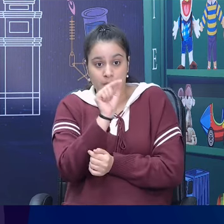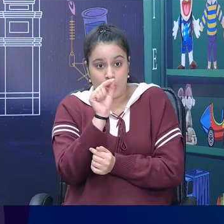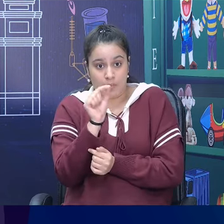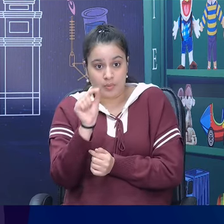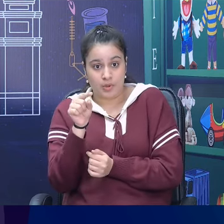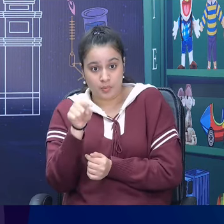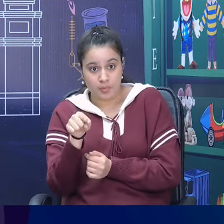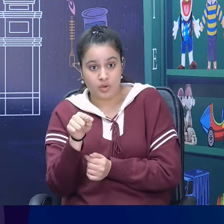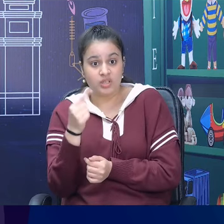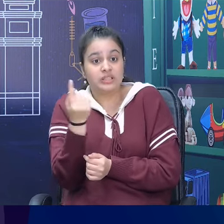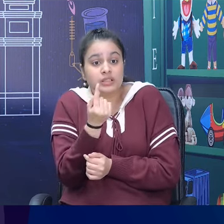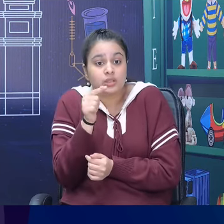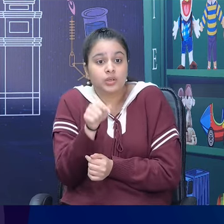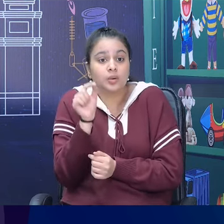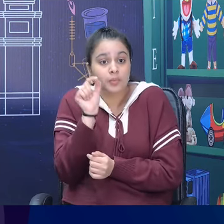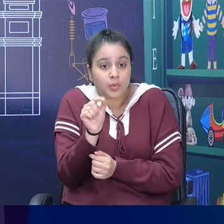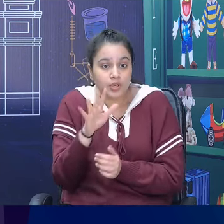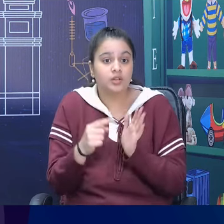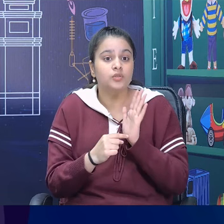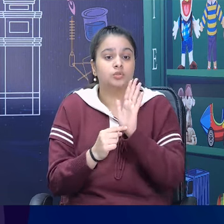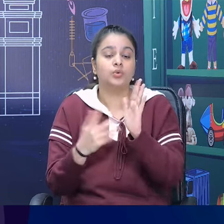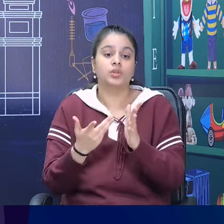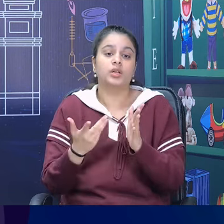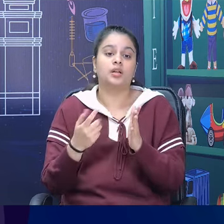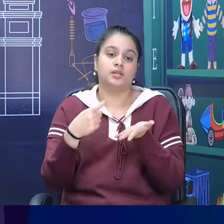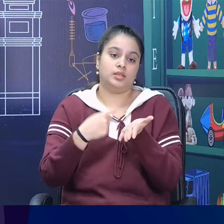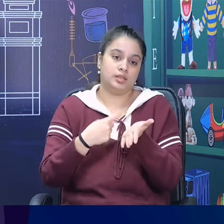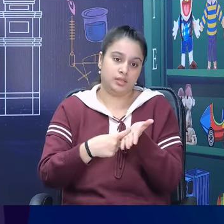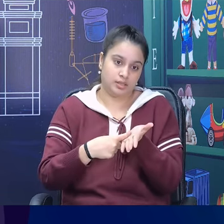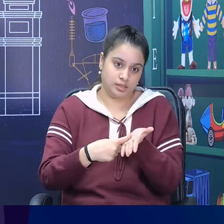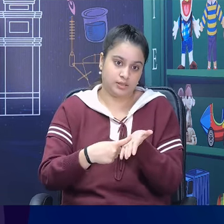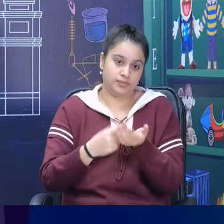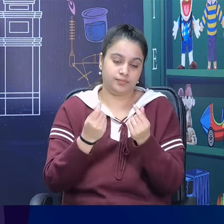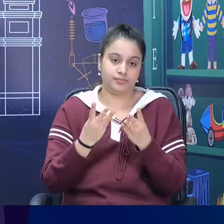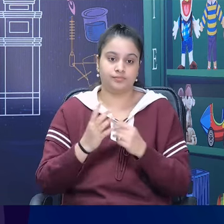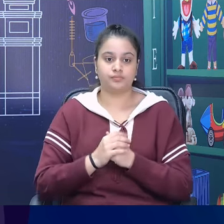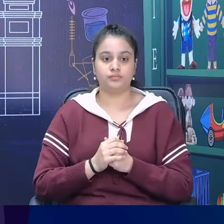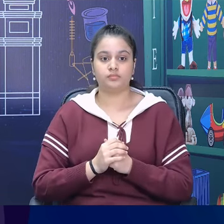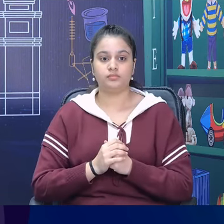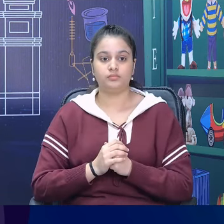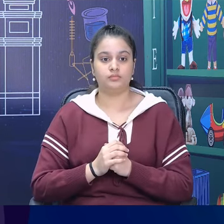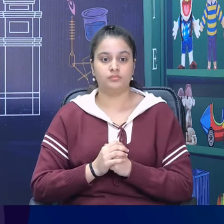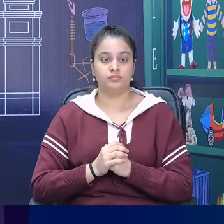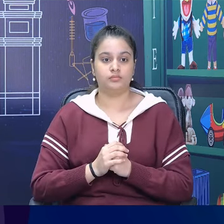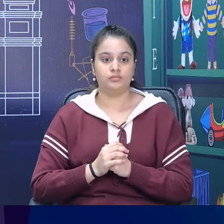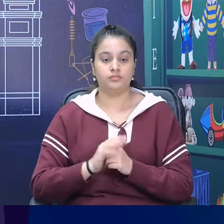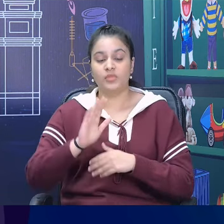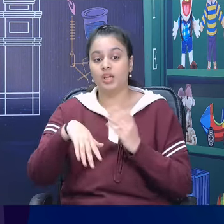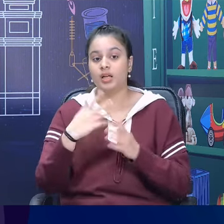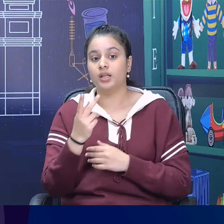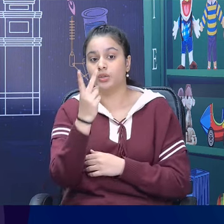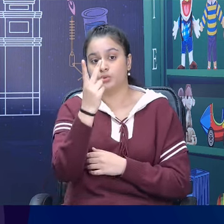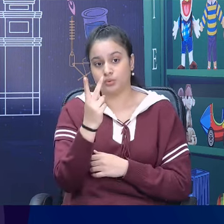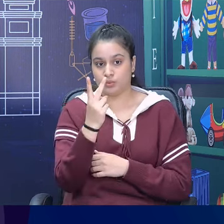यूनिक पॉइंट है वो रिप्रेजेंट करेगा एक रियल नंबर को आगे हम बात करते हैं कि कैसे हम दो नंबर्स के बीच में रेशनल